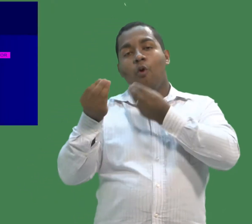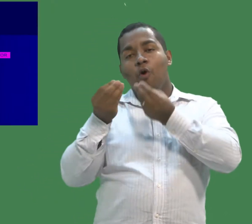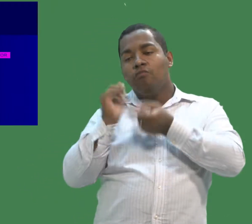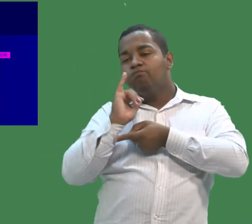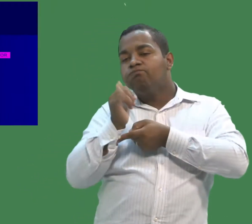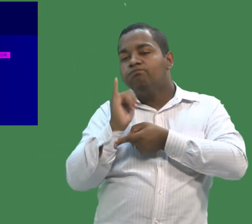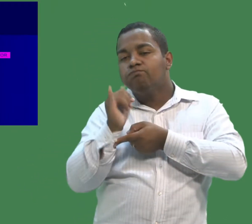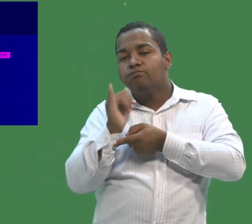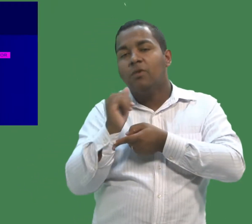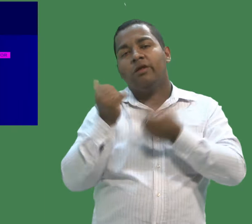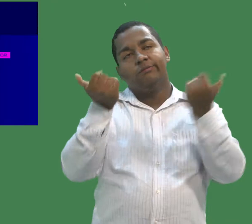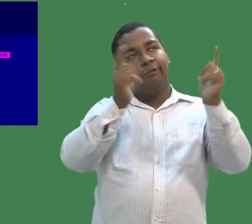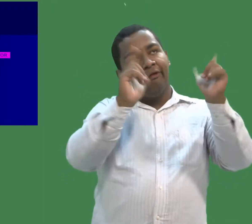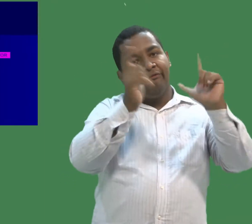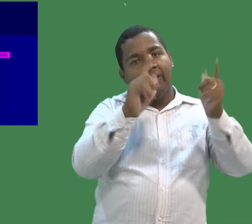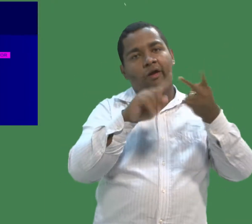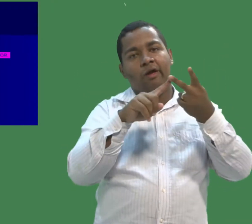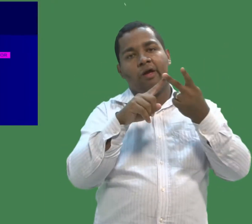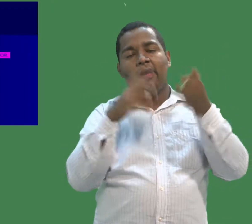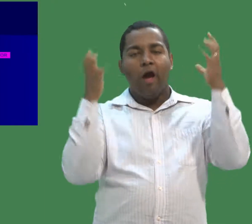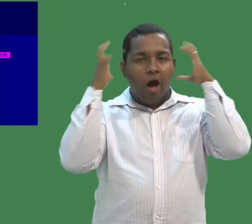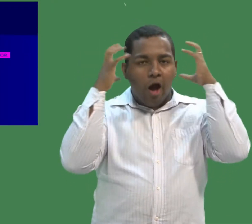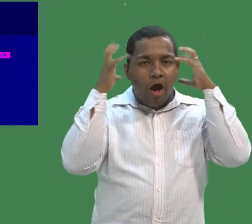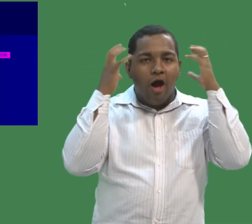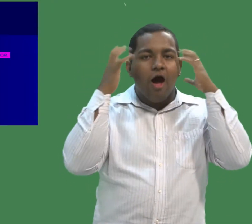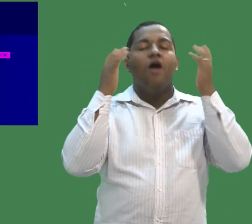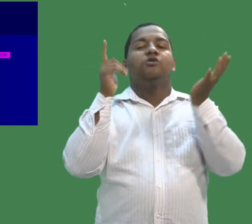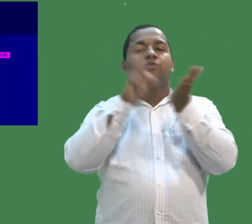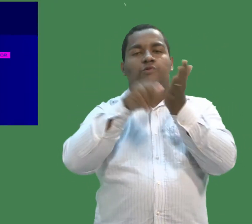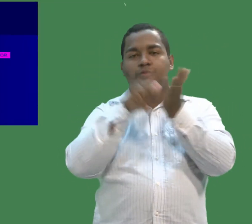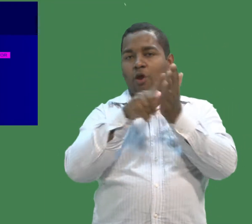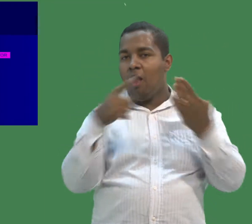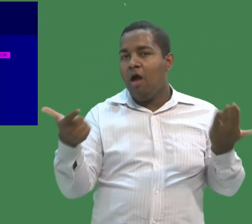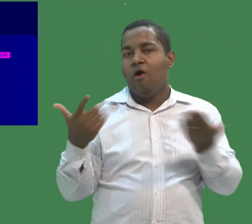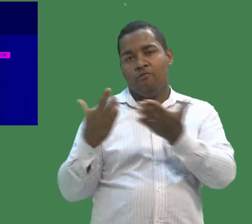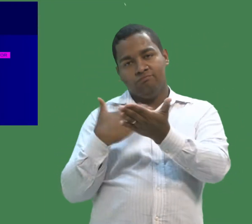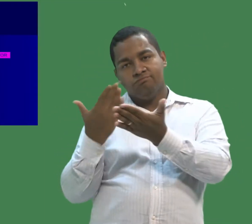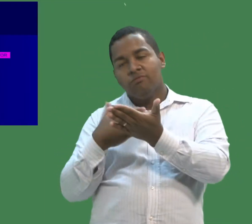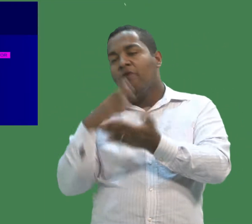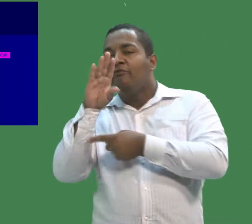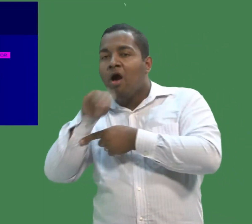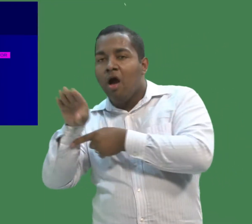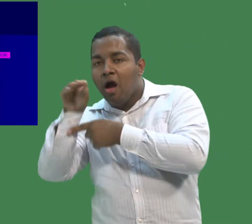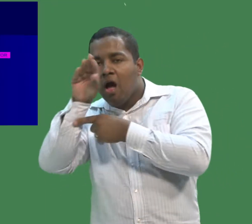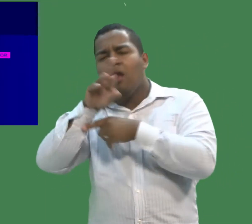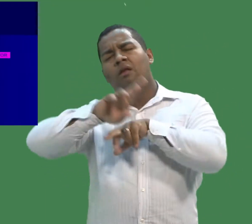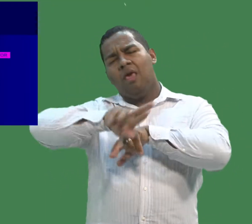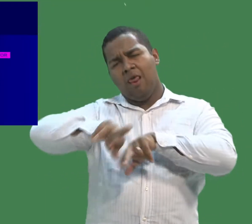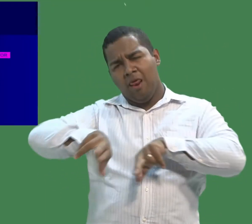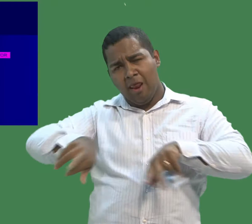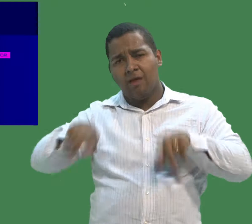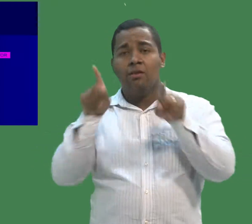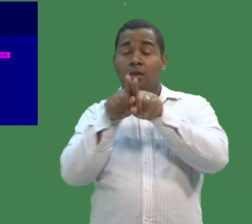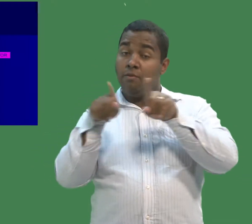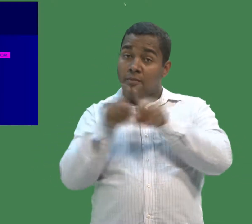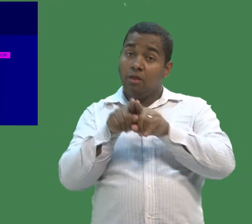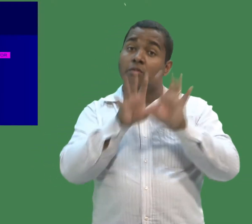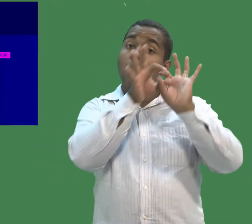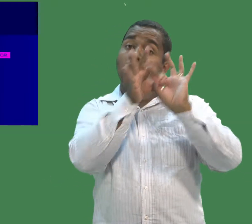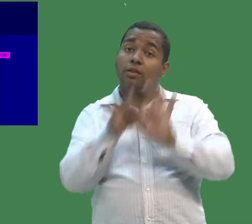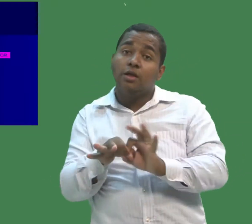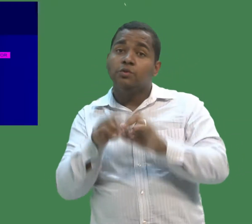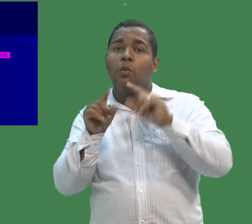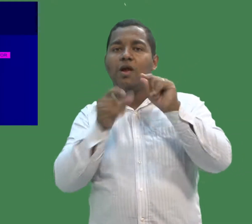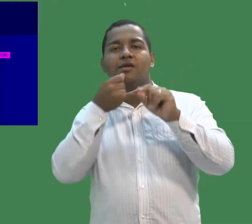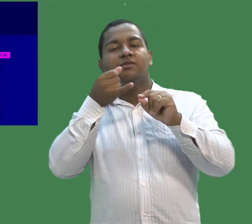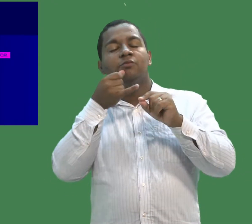mensagem é transmitida, como TV, rádio, jornal, revista, cordas vocais, dentre outros. O contexto